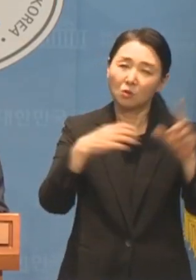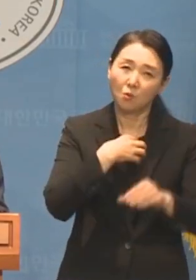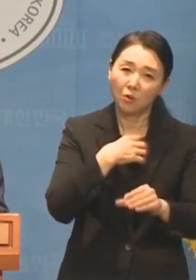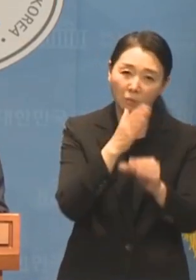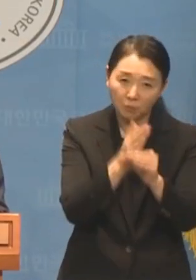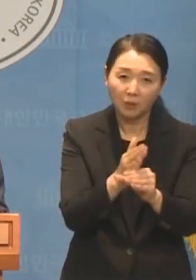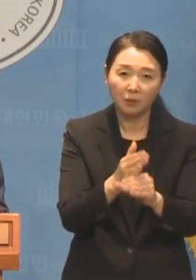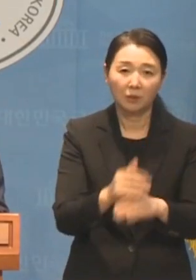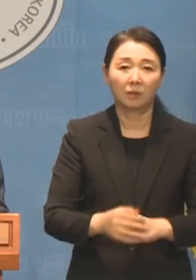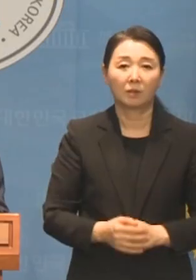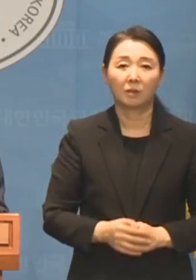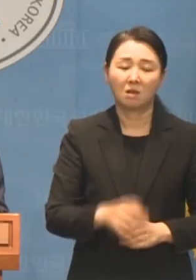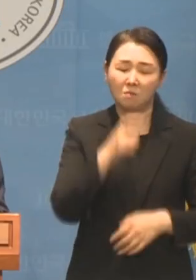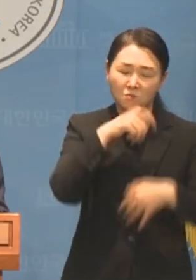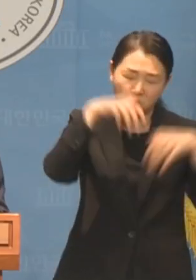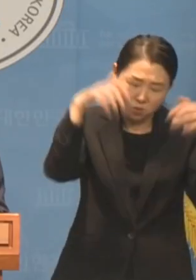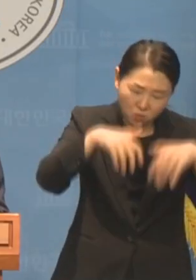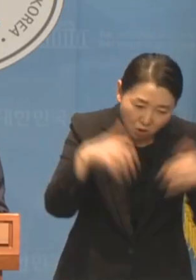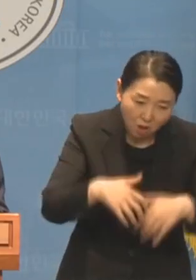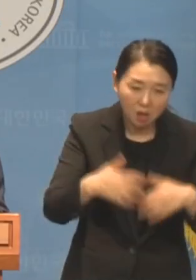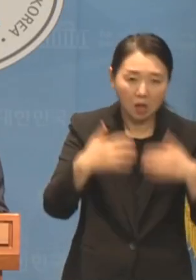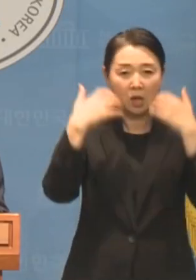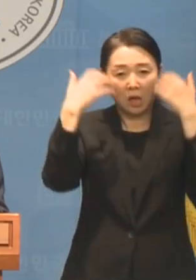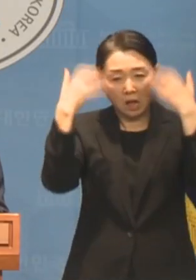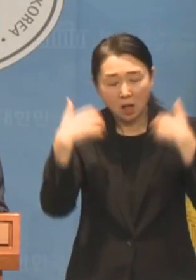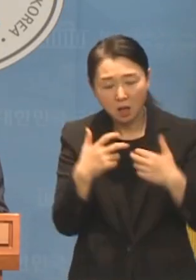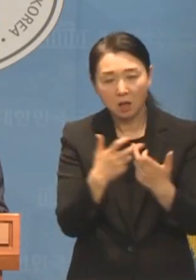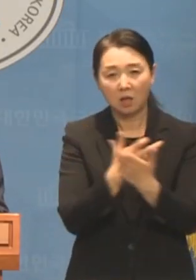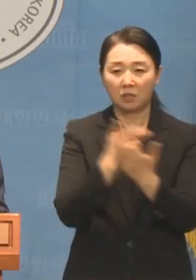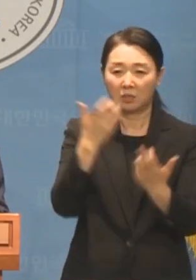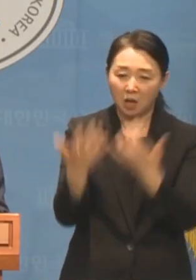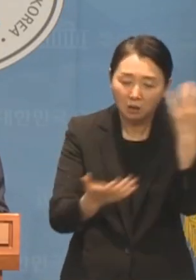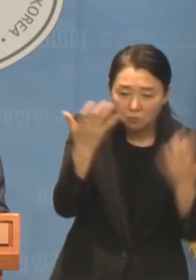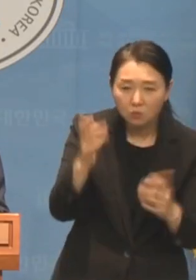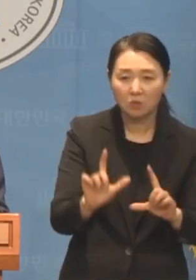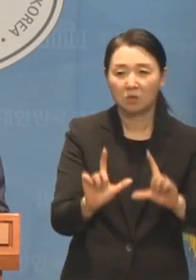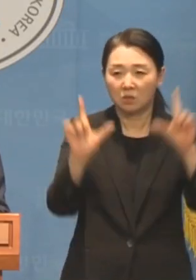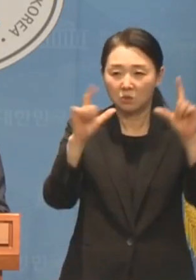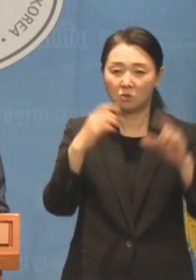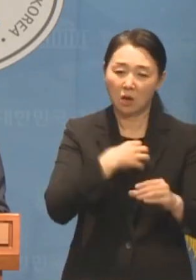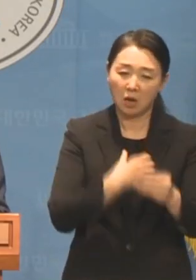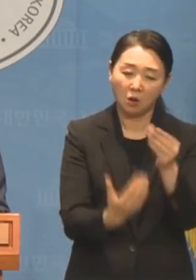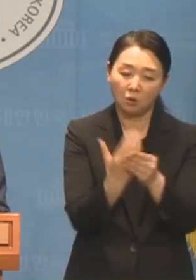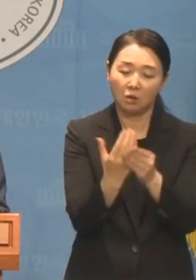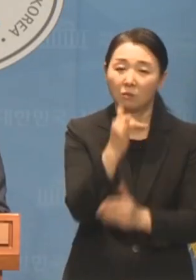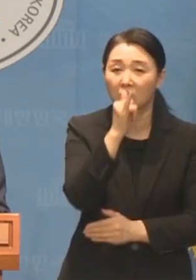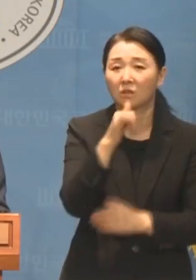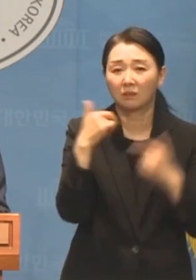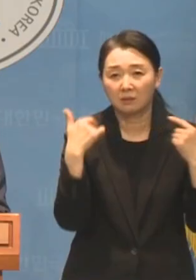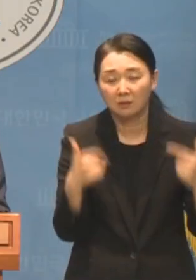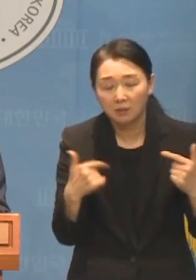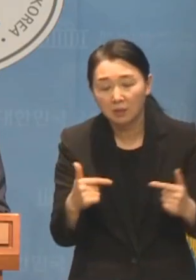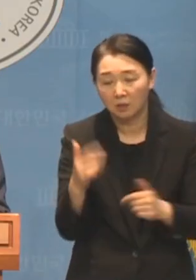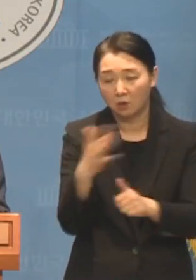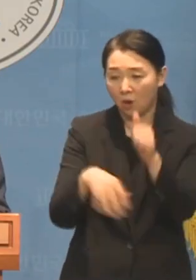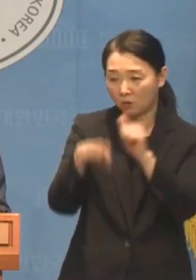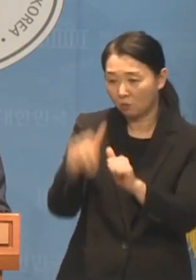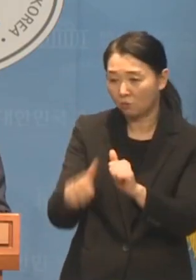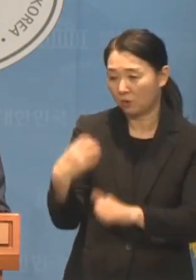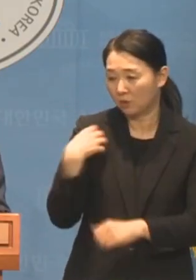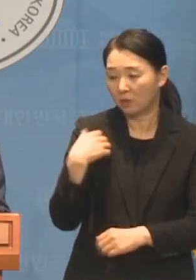시대입니다. 폭우, 산불, 가뭄 등 기후재난이 일상화되고 있는 지금 환경부가 해야 할